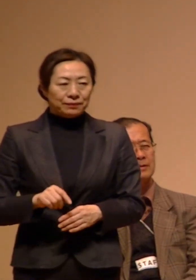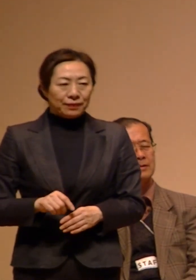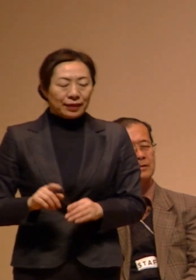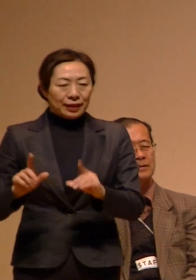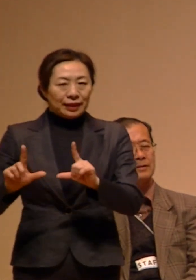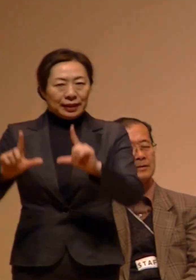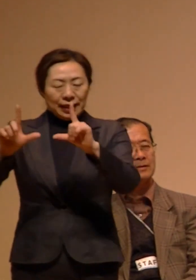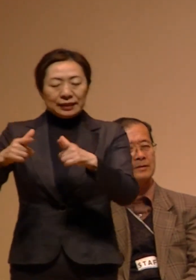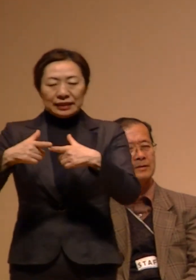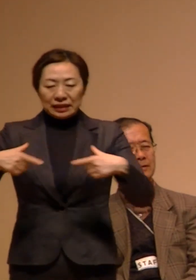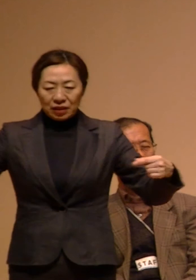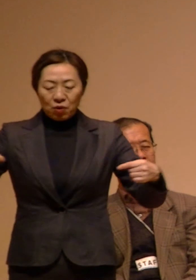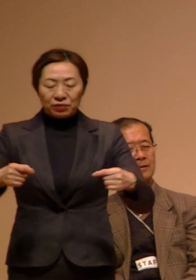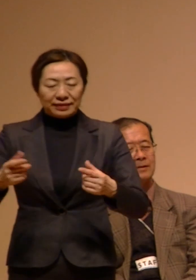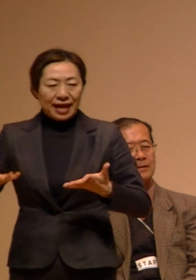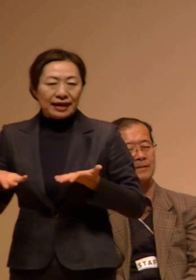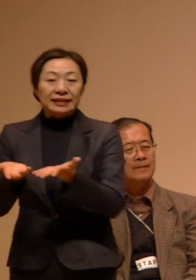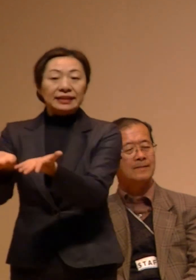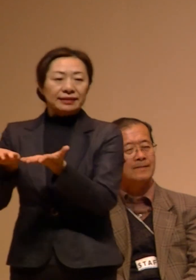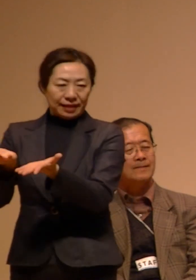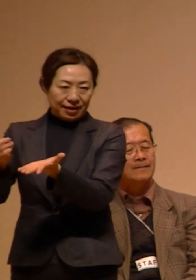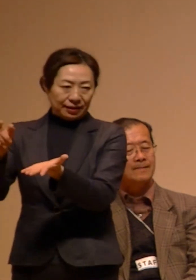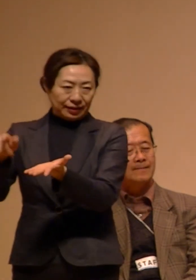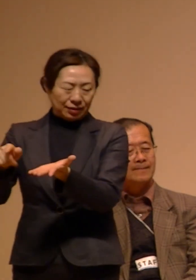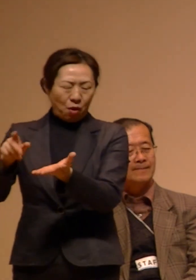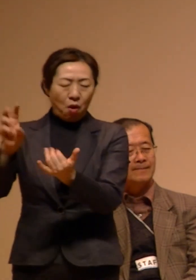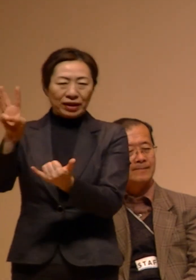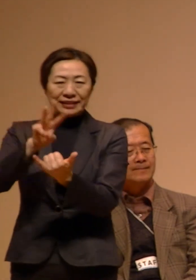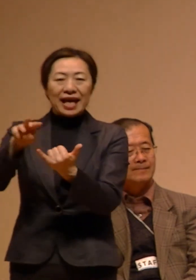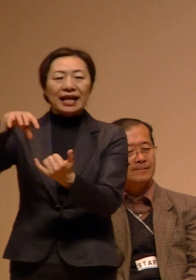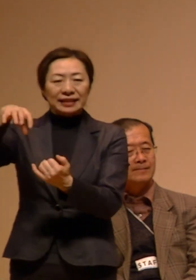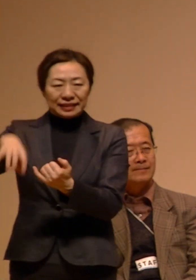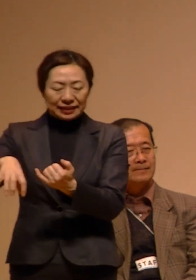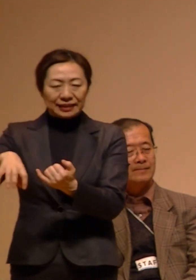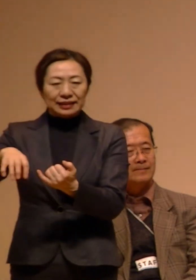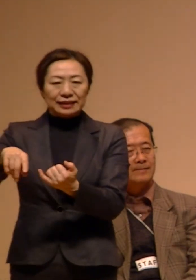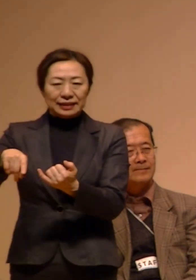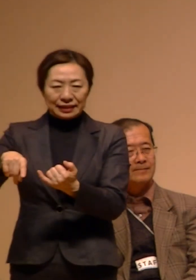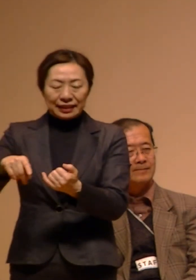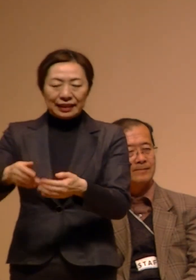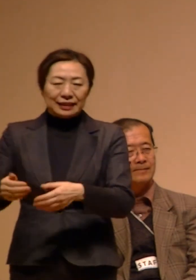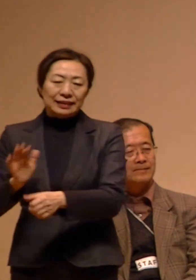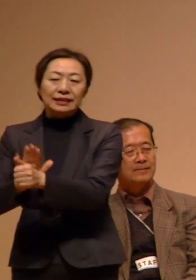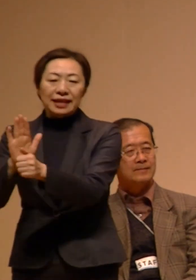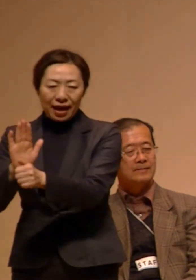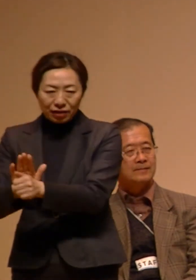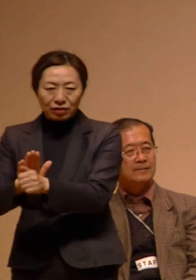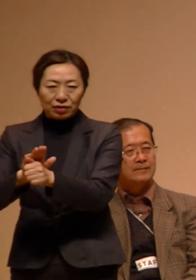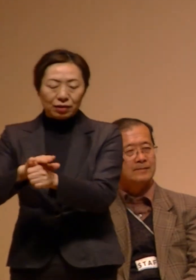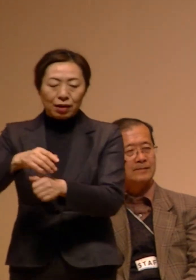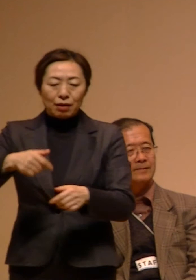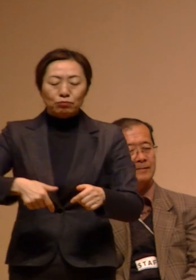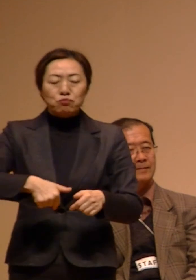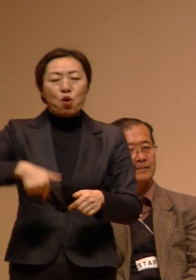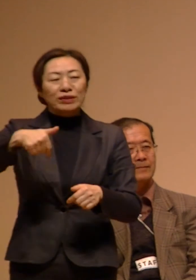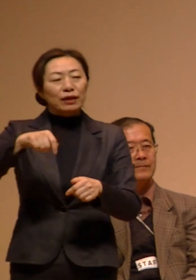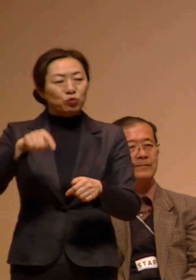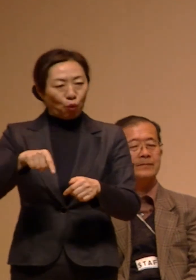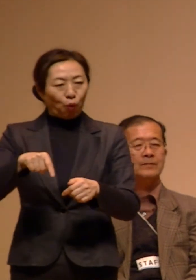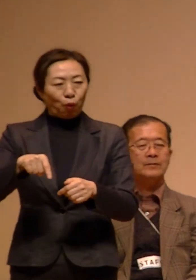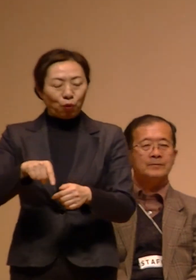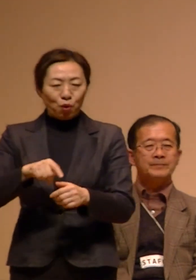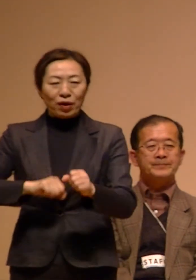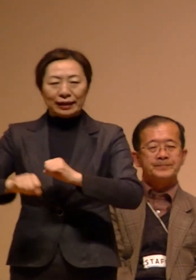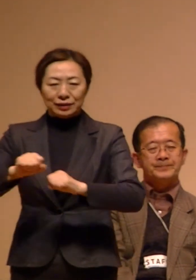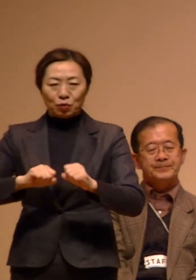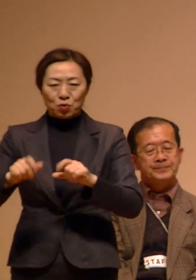あ、東日本大震災、被災地支援上谷神殿プロジェクトの活動の報告をさせていただ